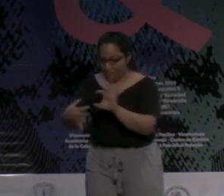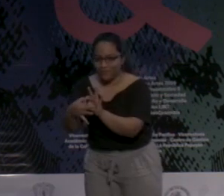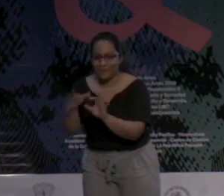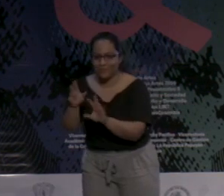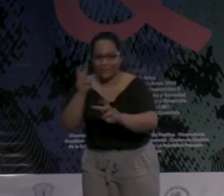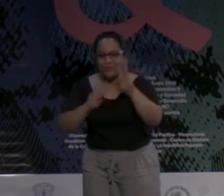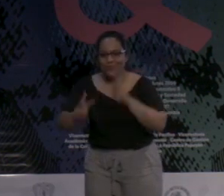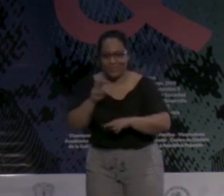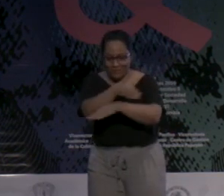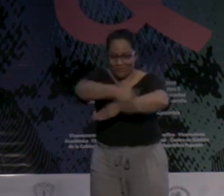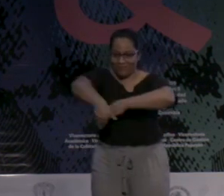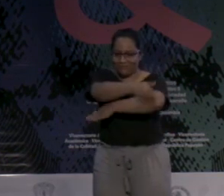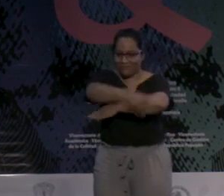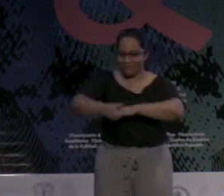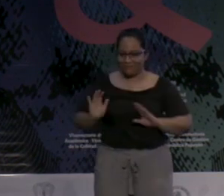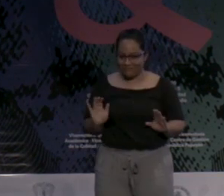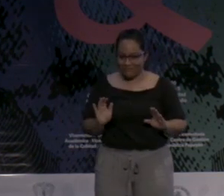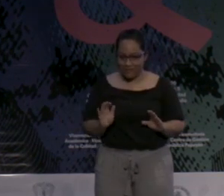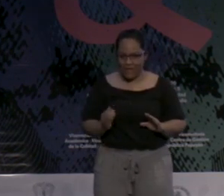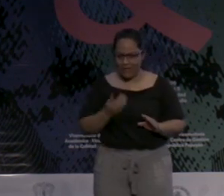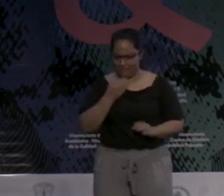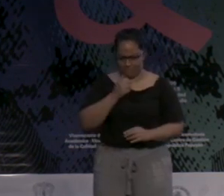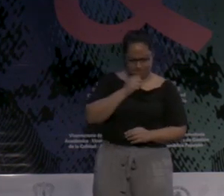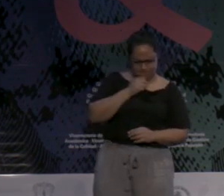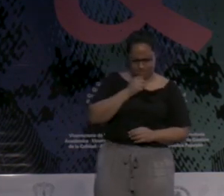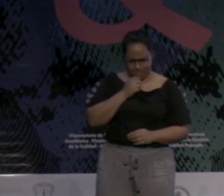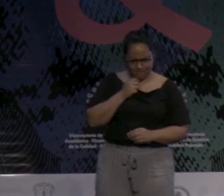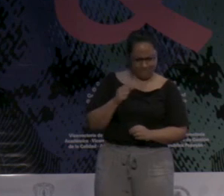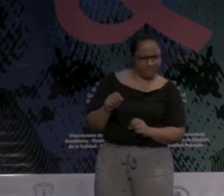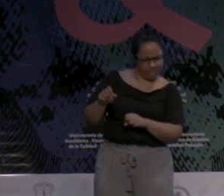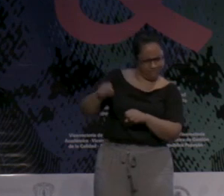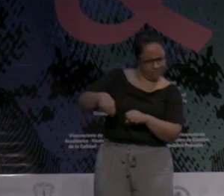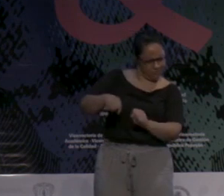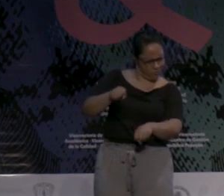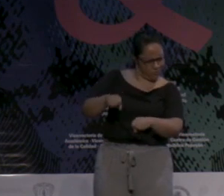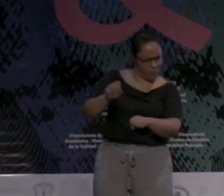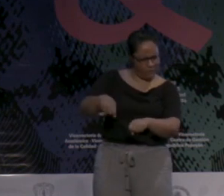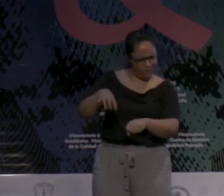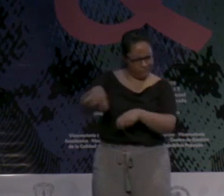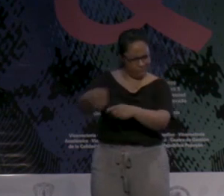edificio. No somos un museo de cosas, somos un museo de relaciones y de afectos.